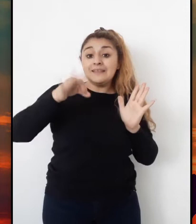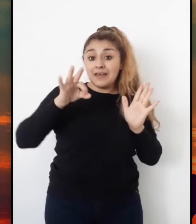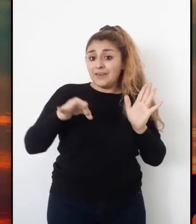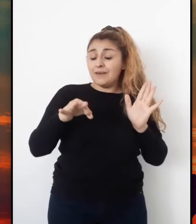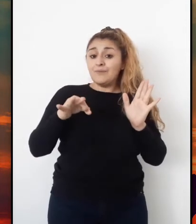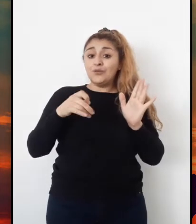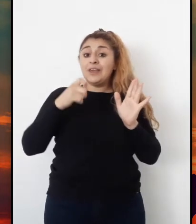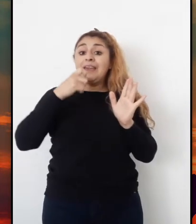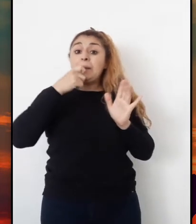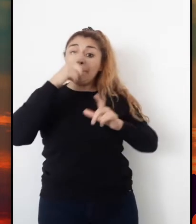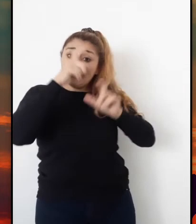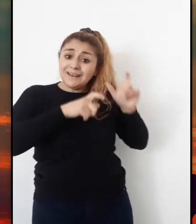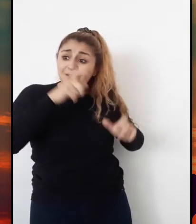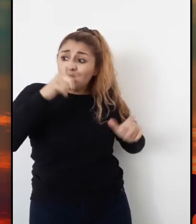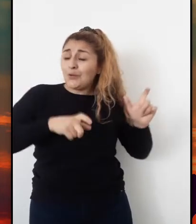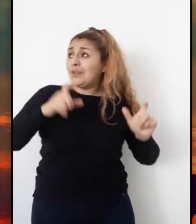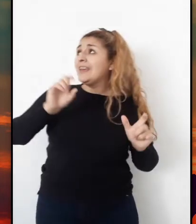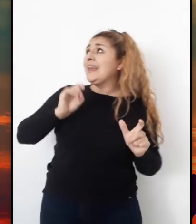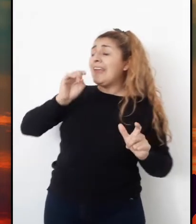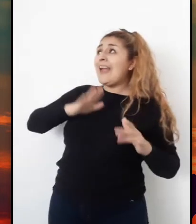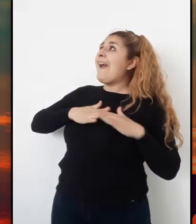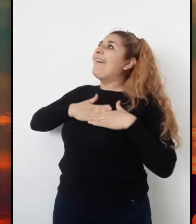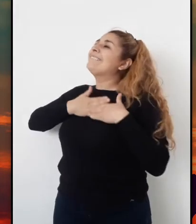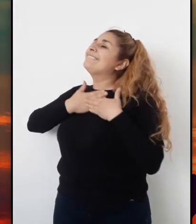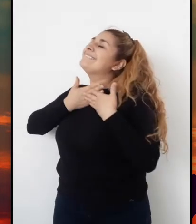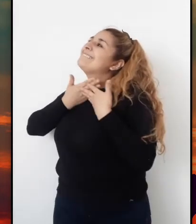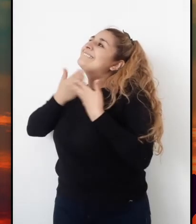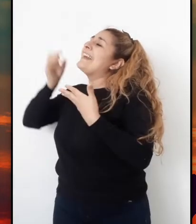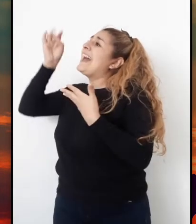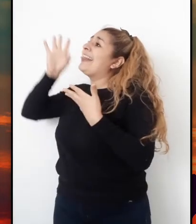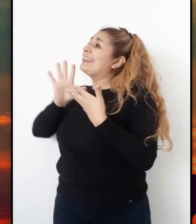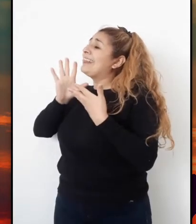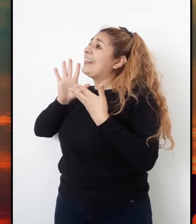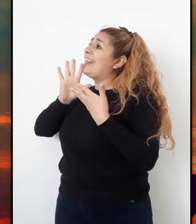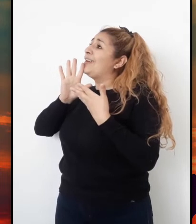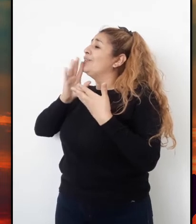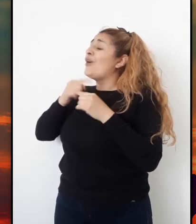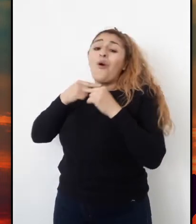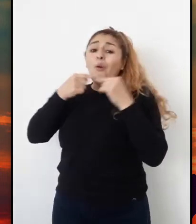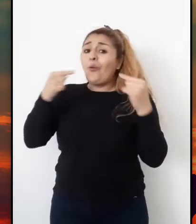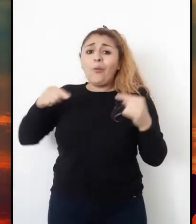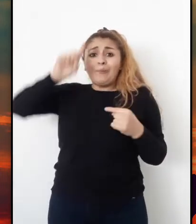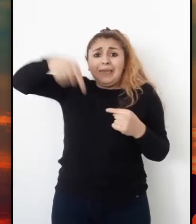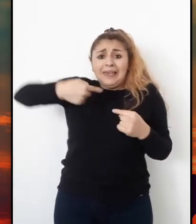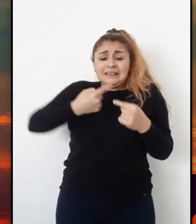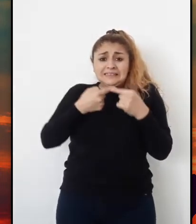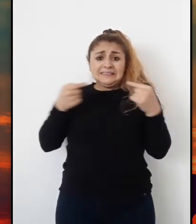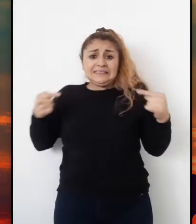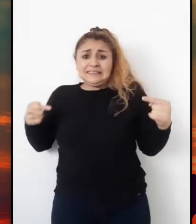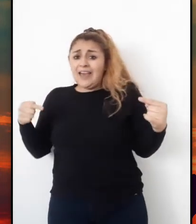29. Y sabemos que a los que aman a Dios, todas las cosas les ayudan a